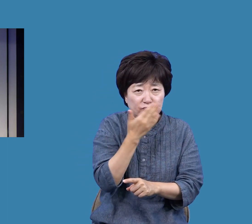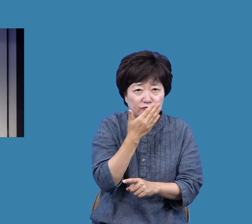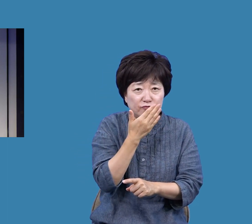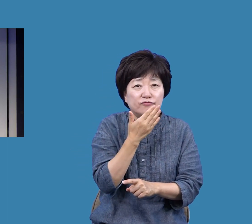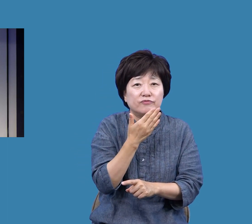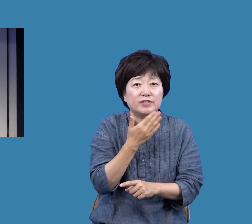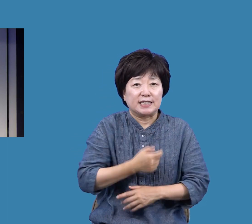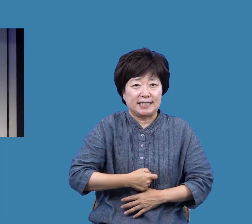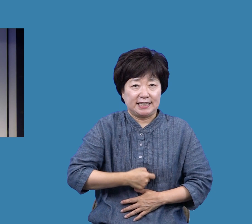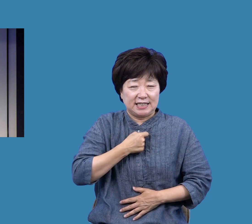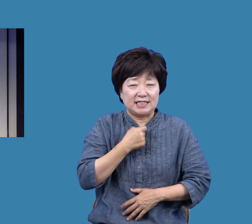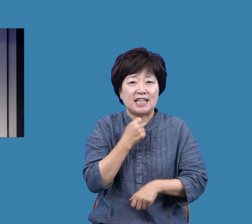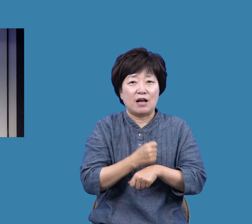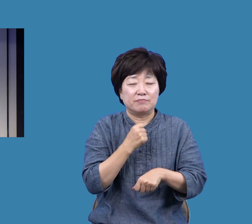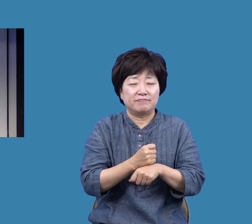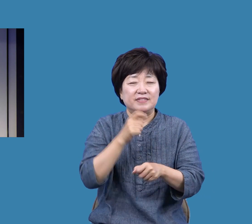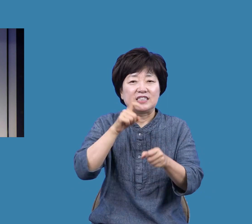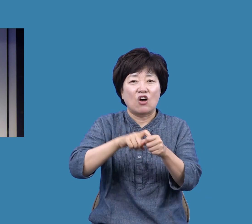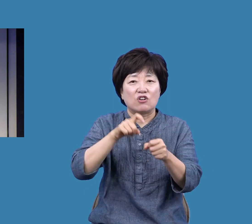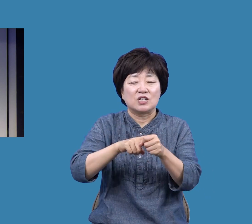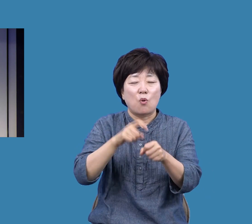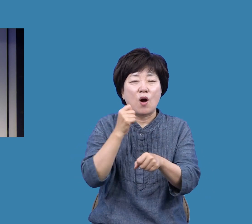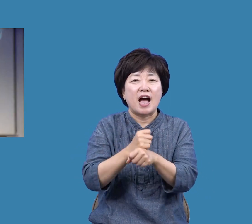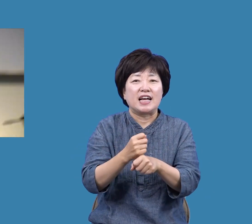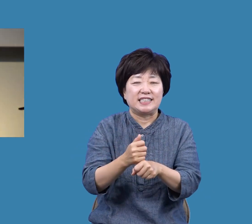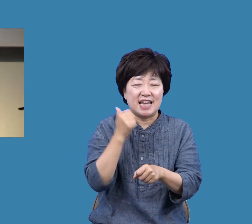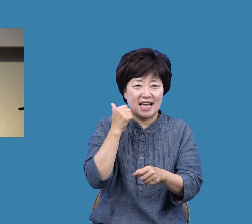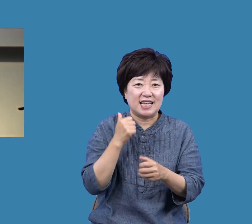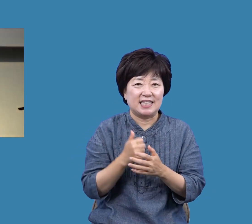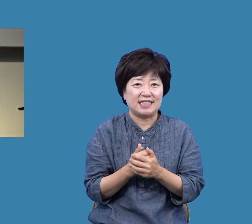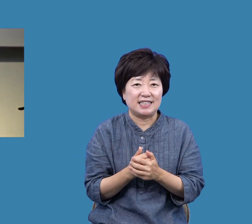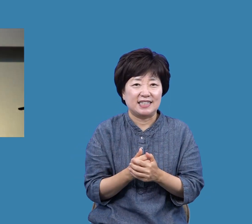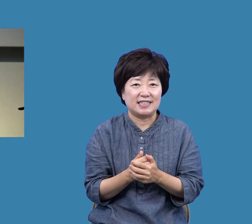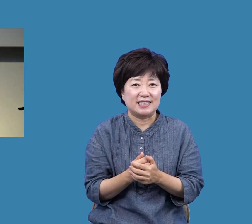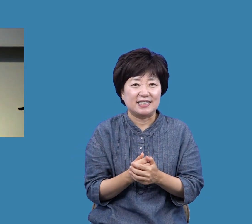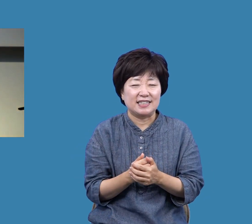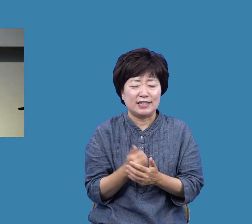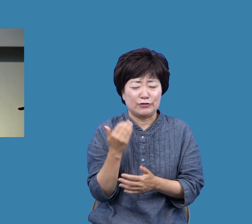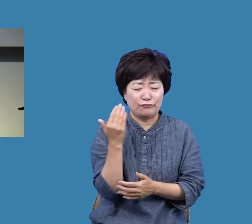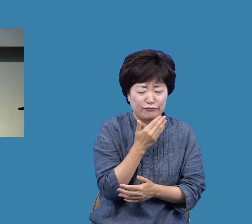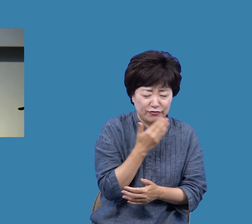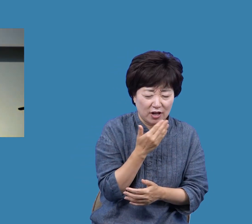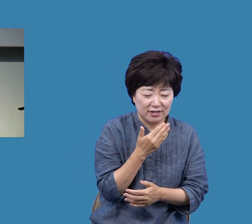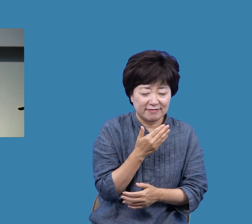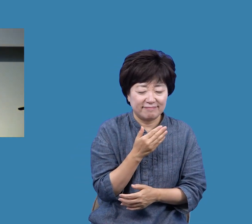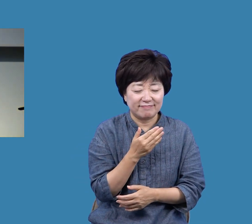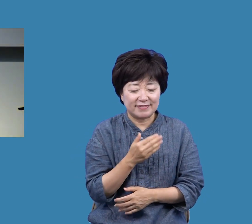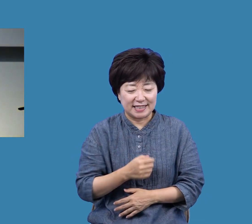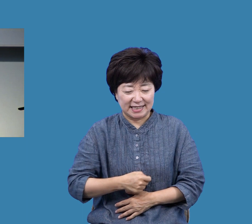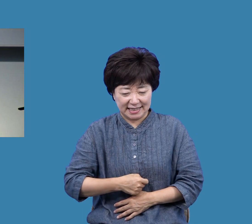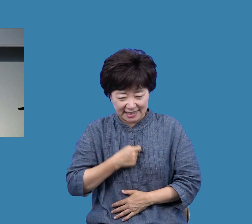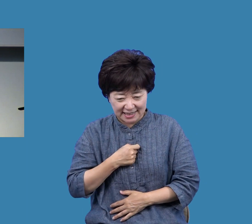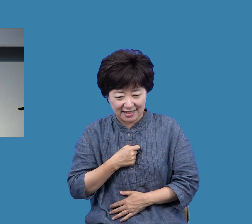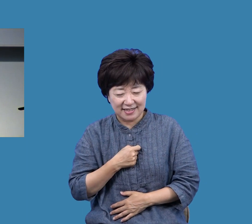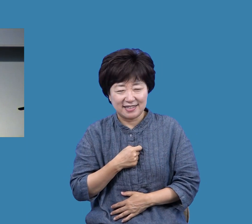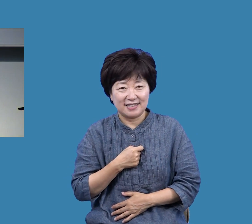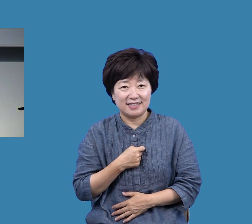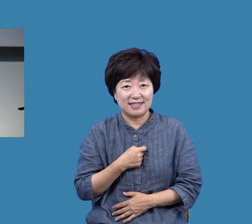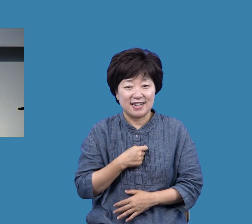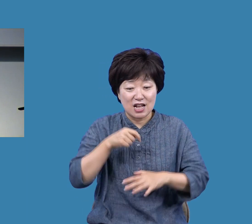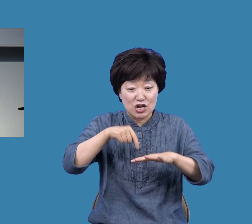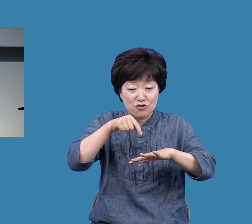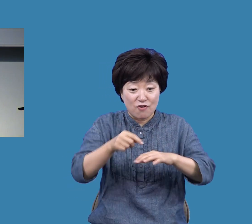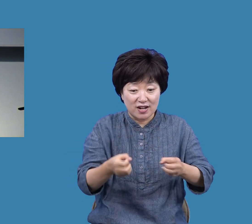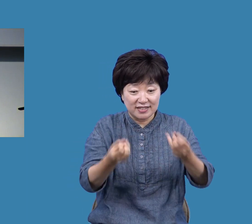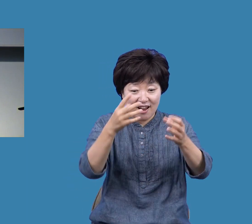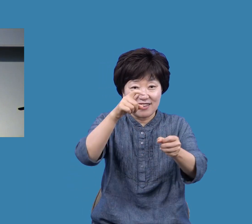제거해 버리고 대신 뭘로 하자 그러는 거예요? 순전함과 진실함으로 하자는 거예요. 그래서 6월절엔 떡을